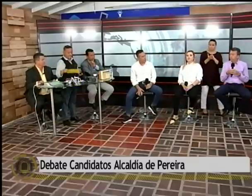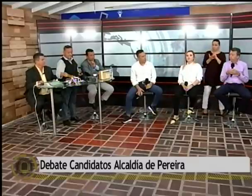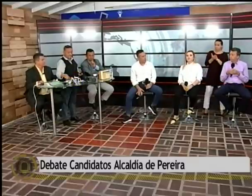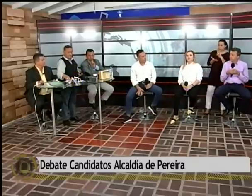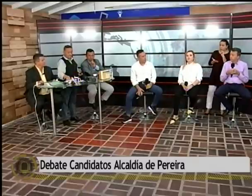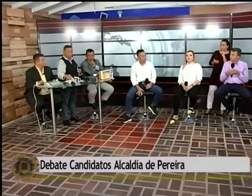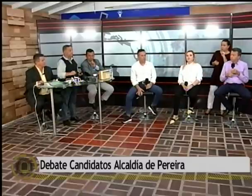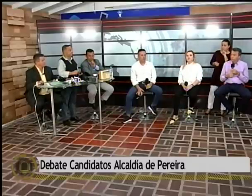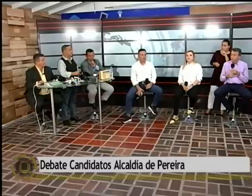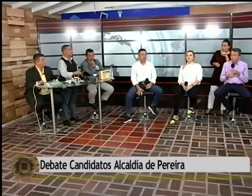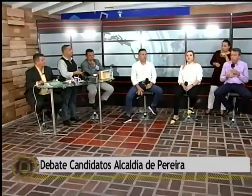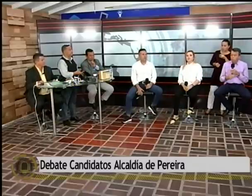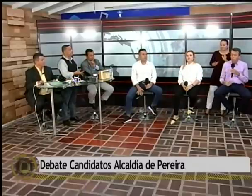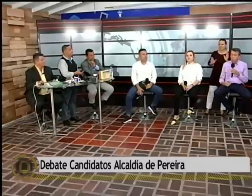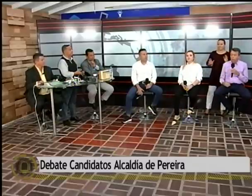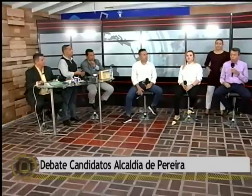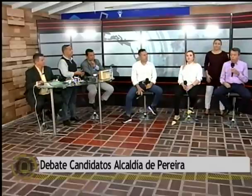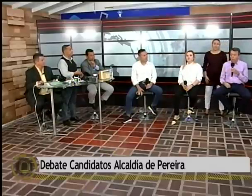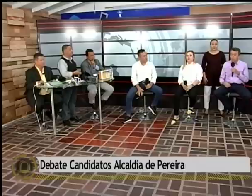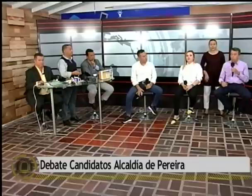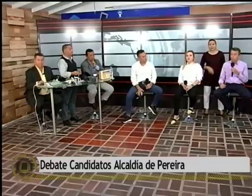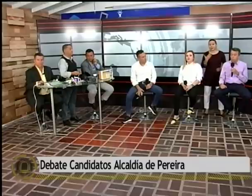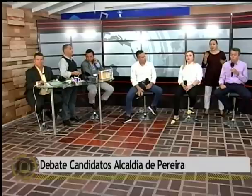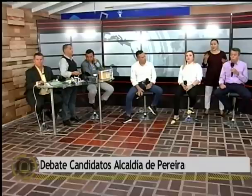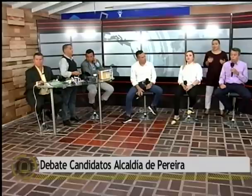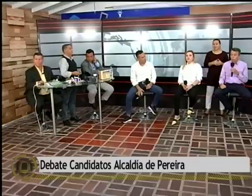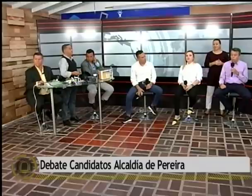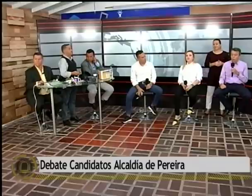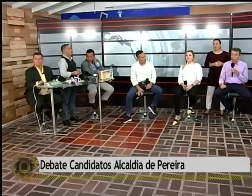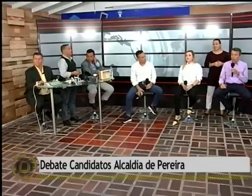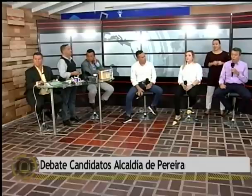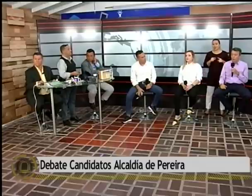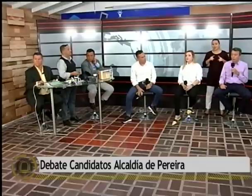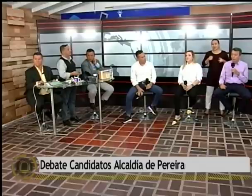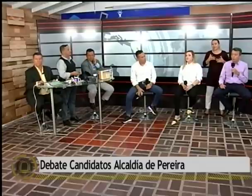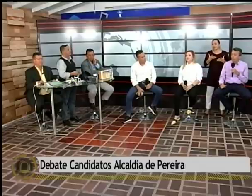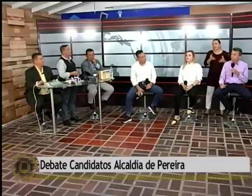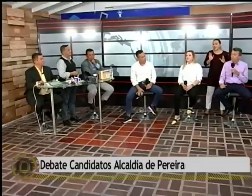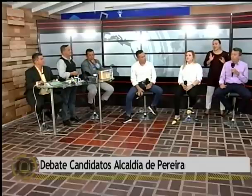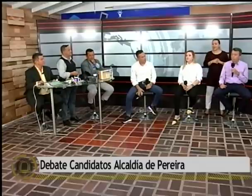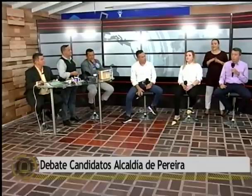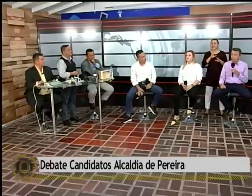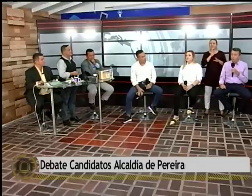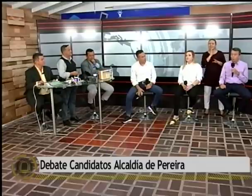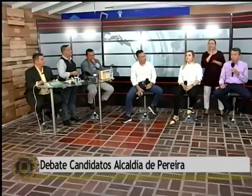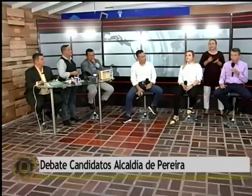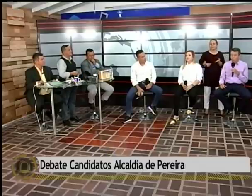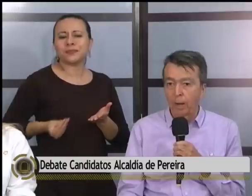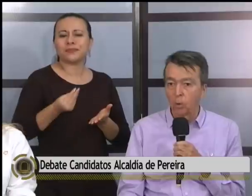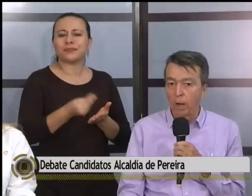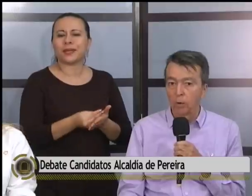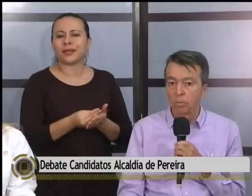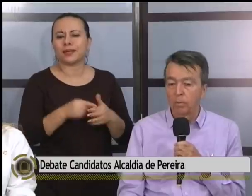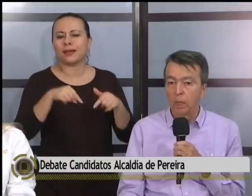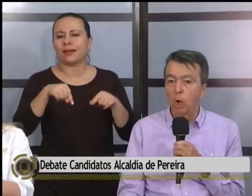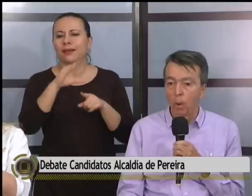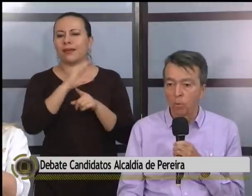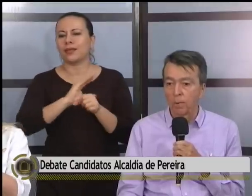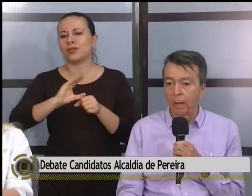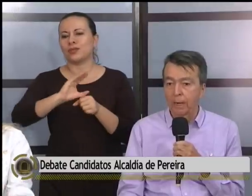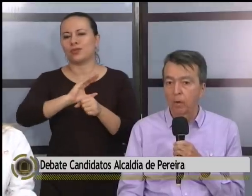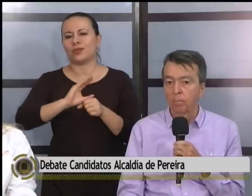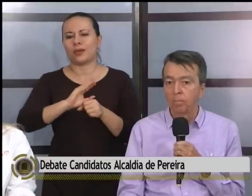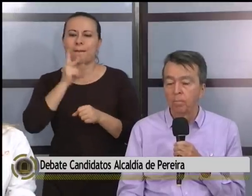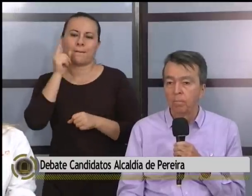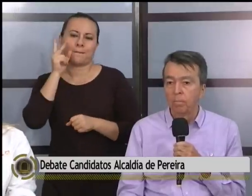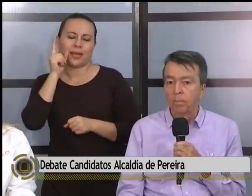capricho, y yo creo que los caprichos los paga la sociedad caro, y lo estamos pagando caro, y lo vamos a